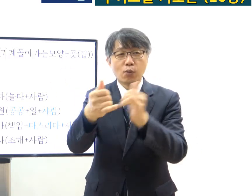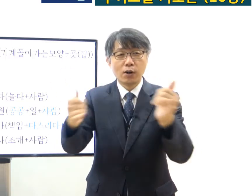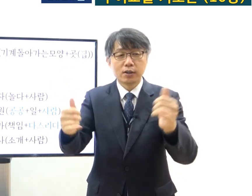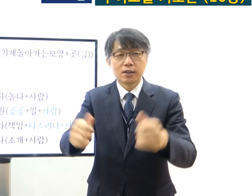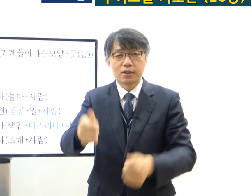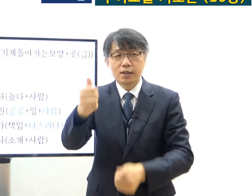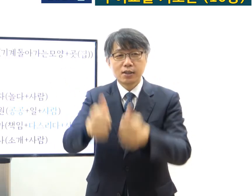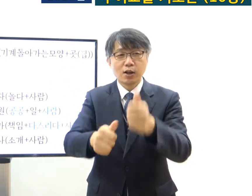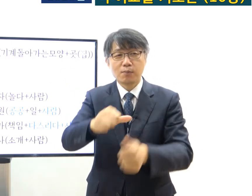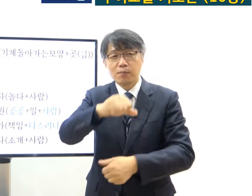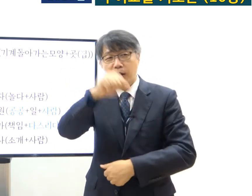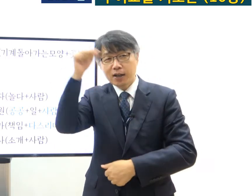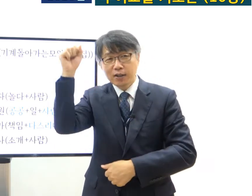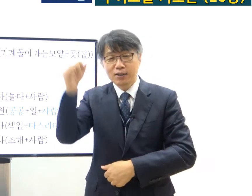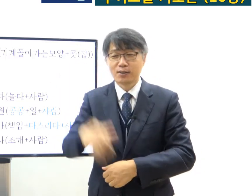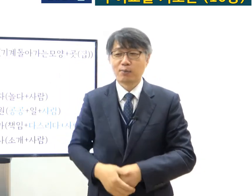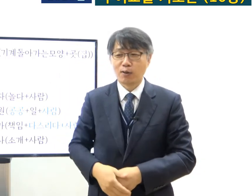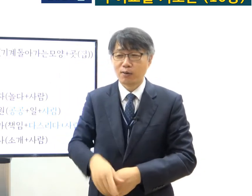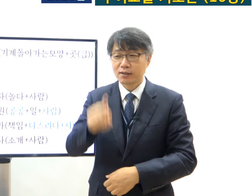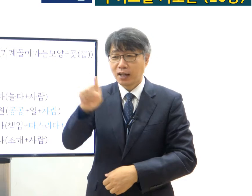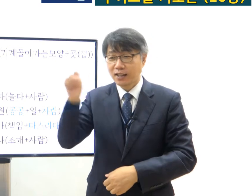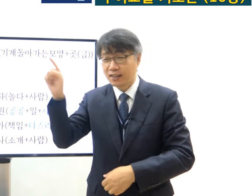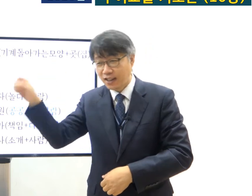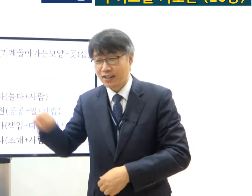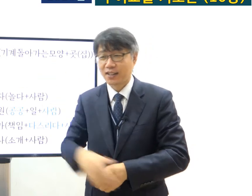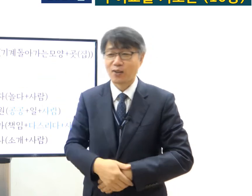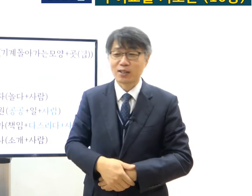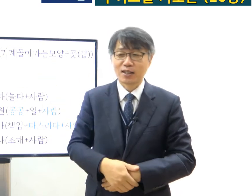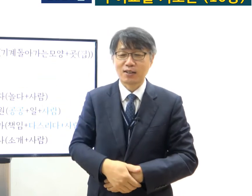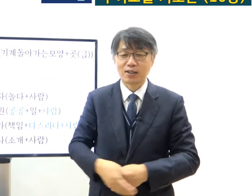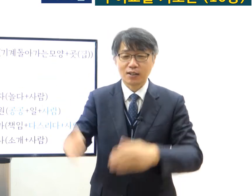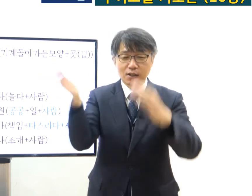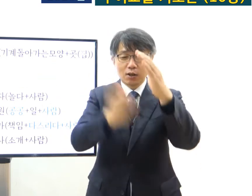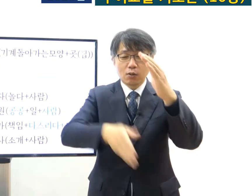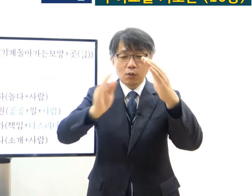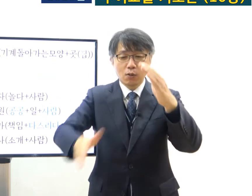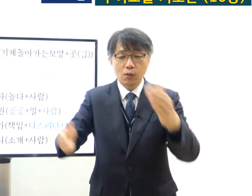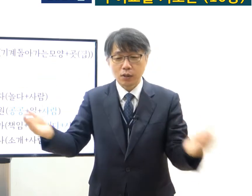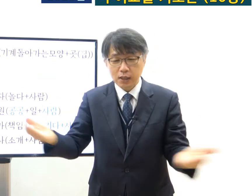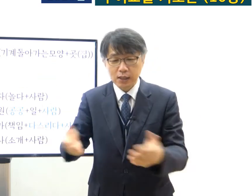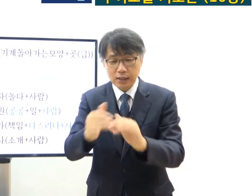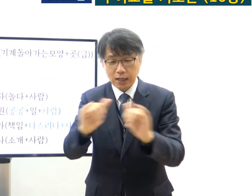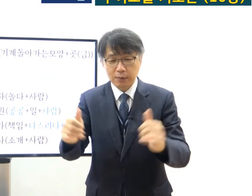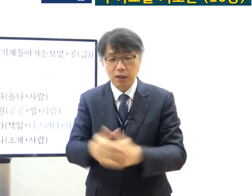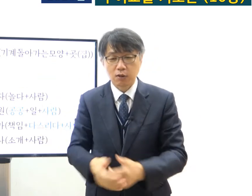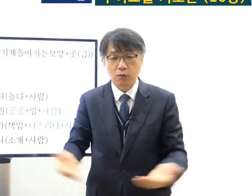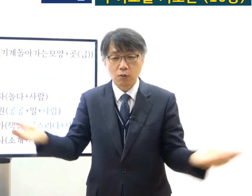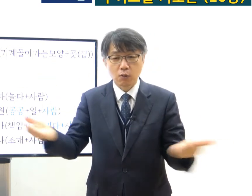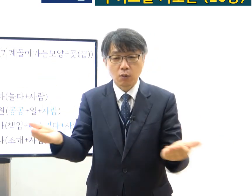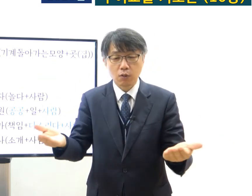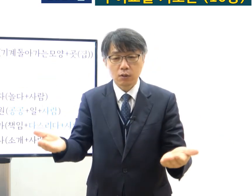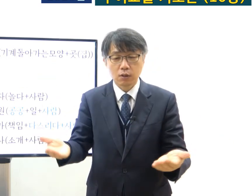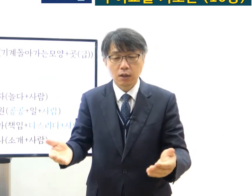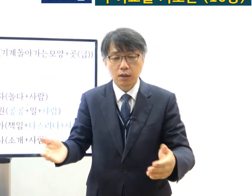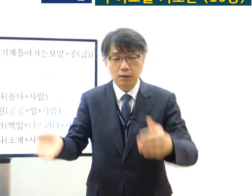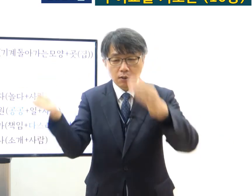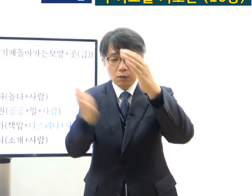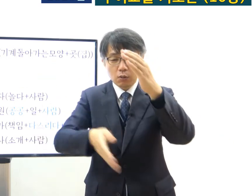공무원 시험 합격은 땅땡땡 이렇게 나오는 거잖아요. 이게 공공일 사람 이렇게 되고 그러니까